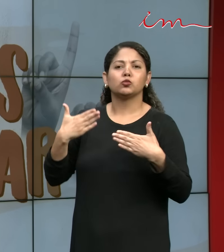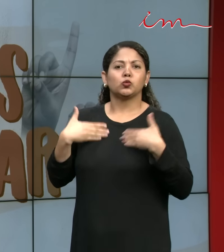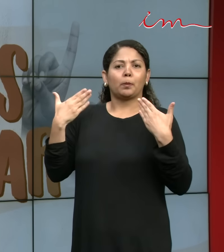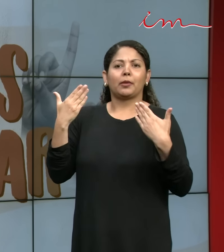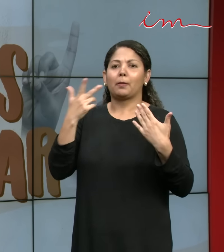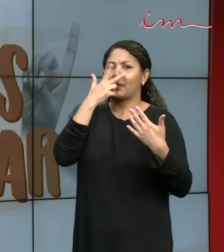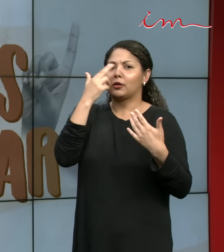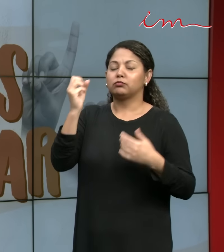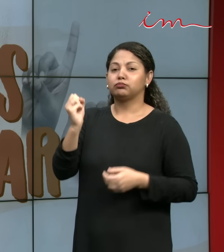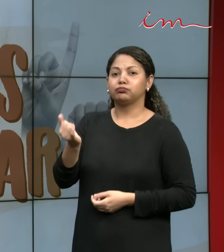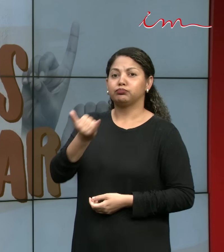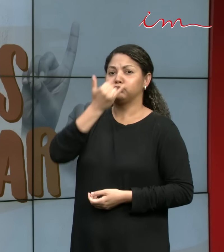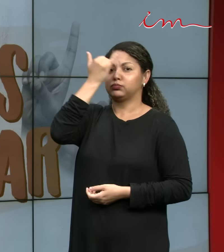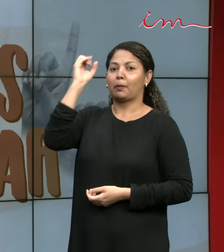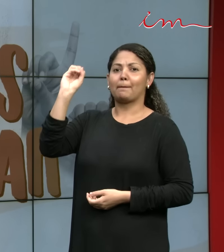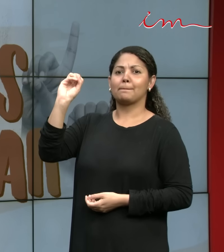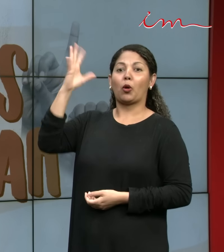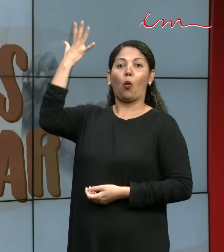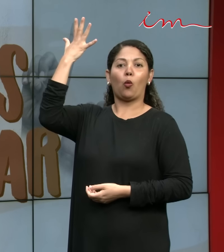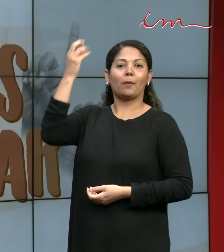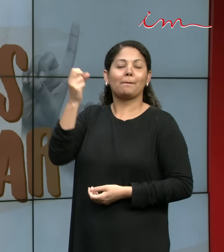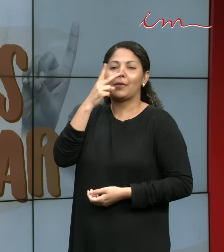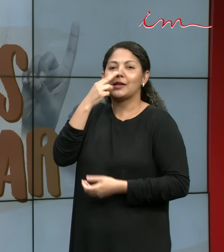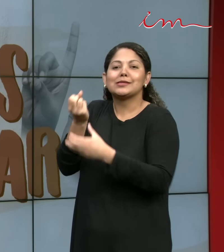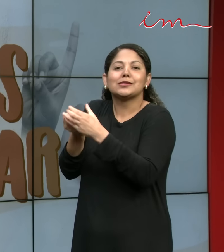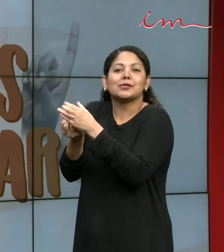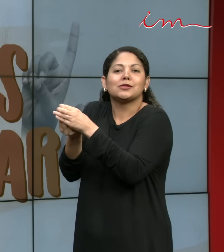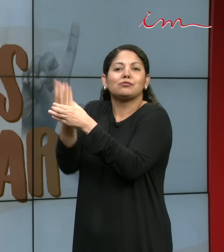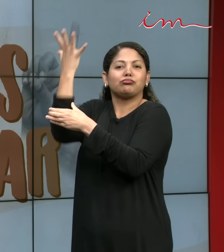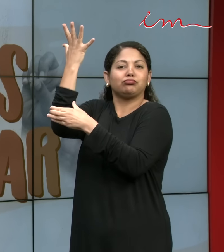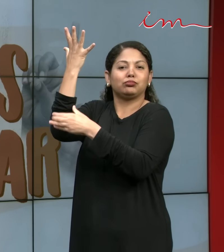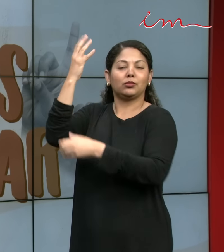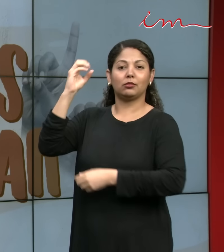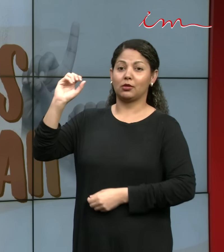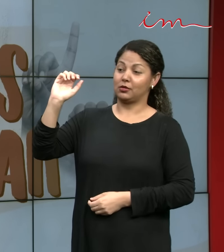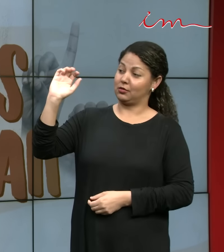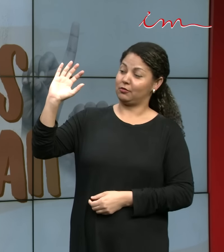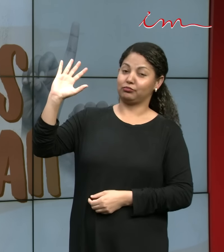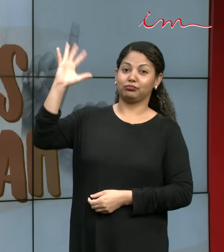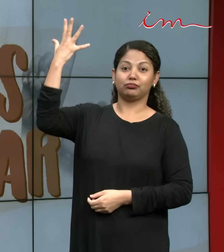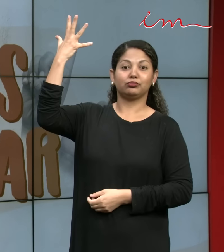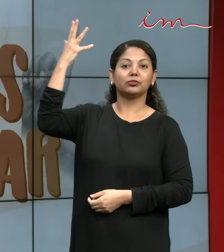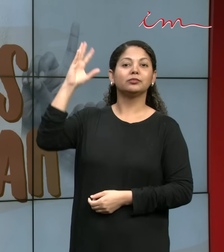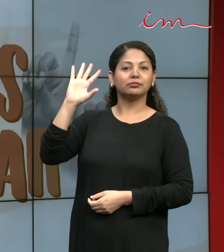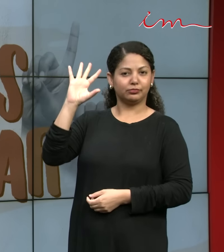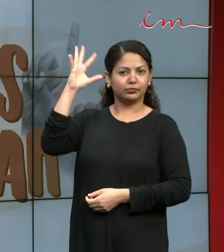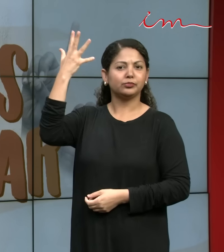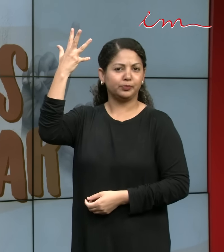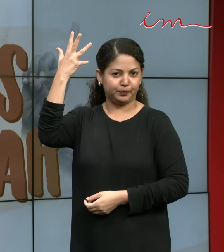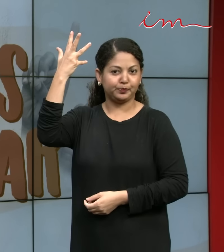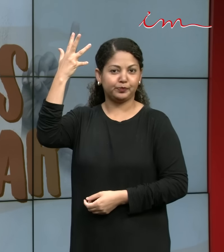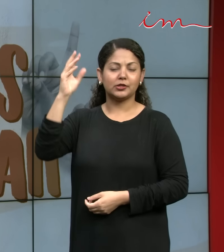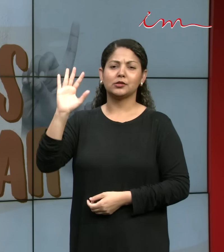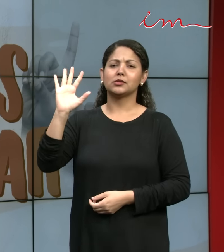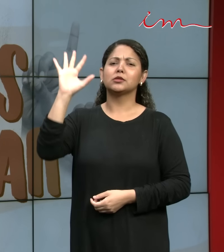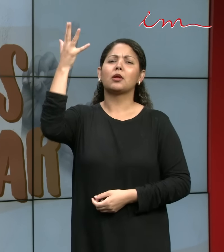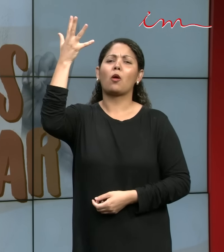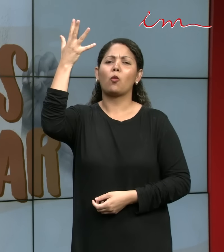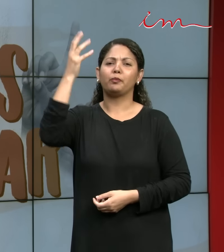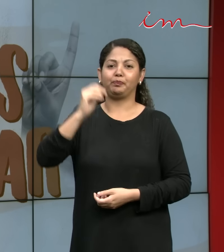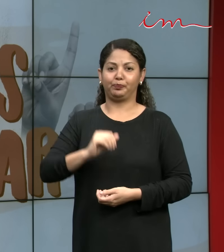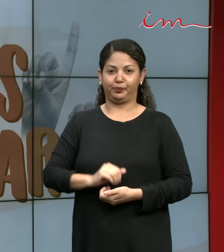Traz o quê? No sentido de, tá vendo? Um susto, algo que aconteceu, como que estivesse surgido. Então,